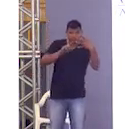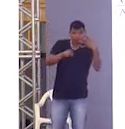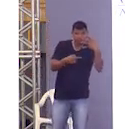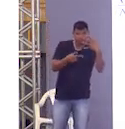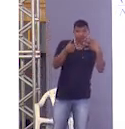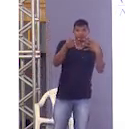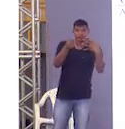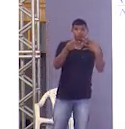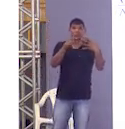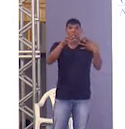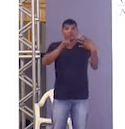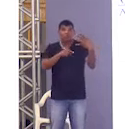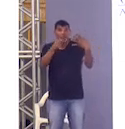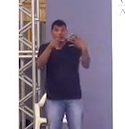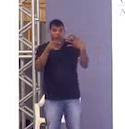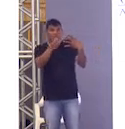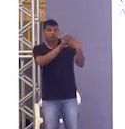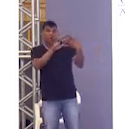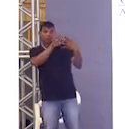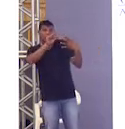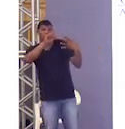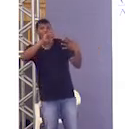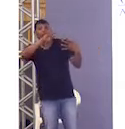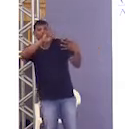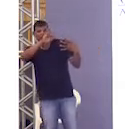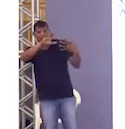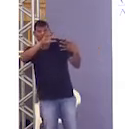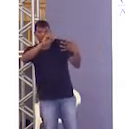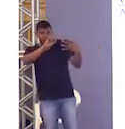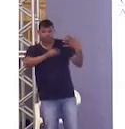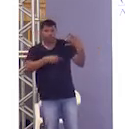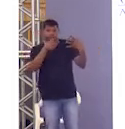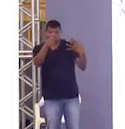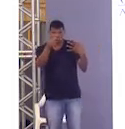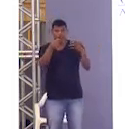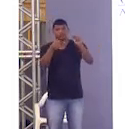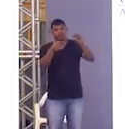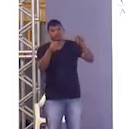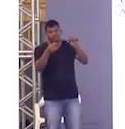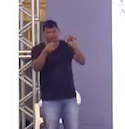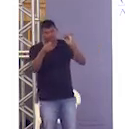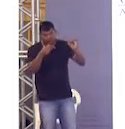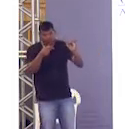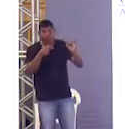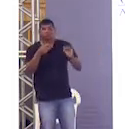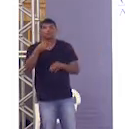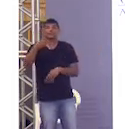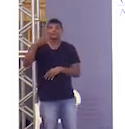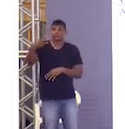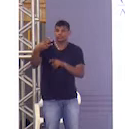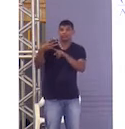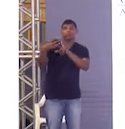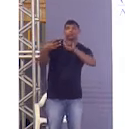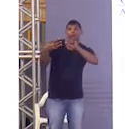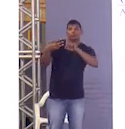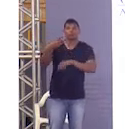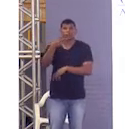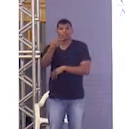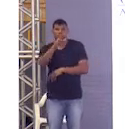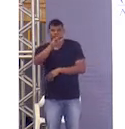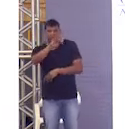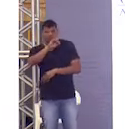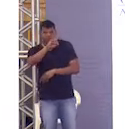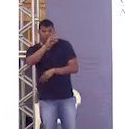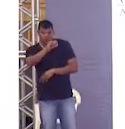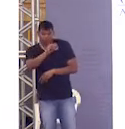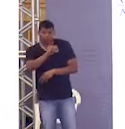4 é a parte inteira, 7 é o antiperíodo, 3 é o período. Então eu